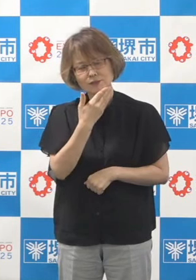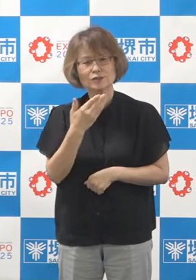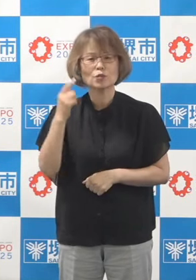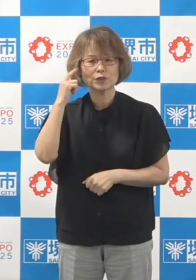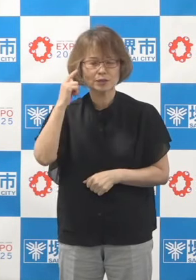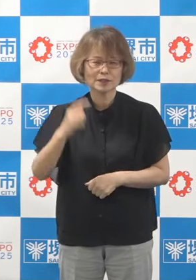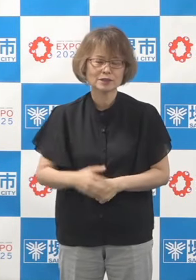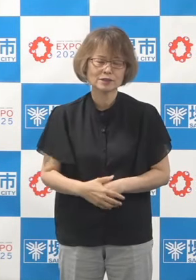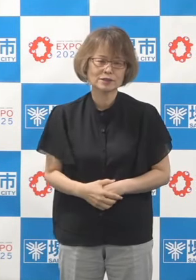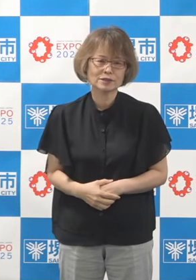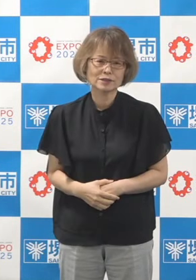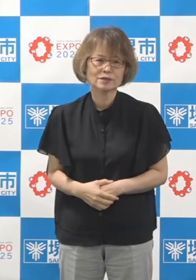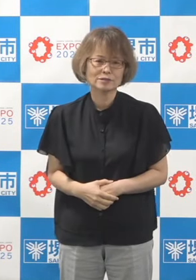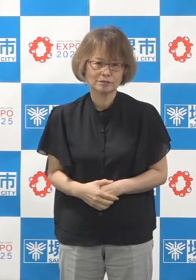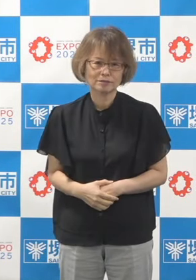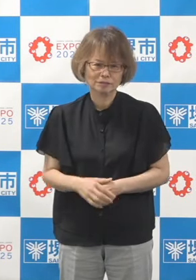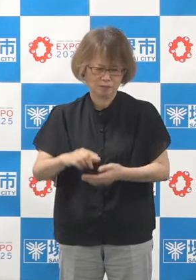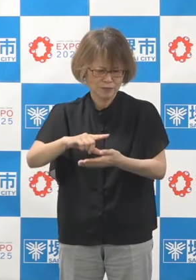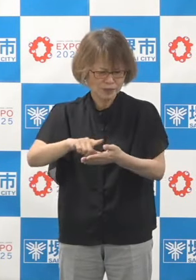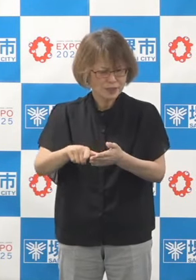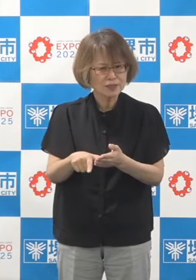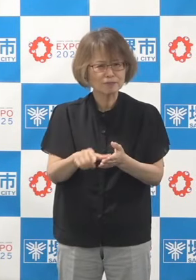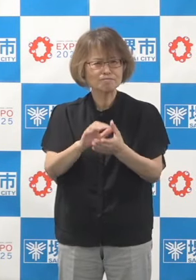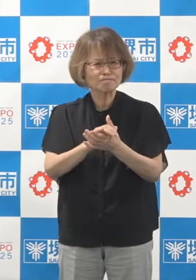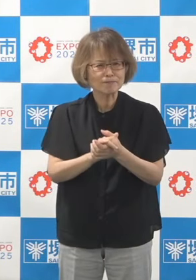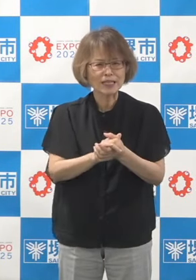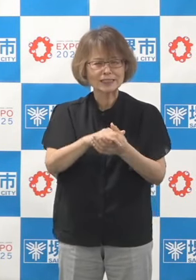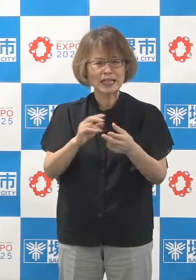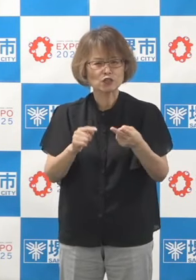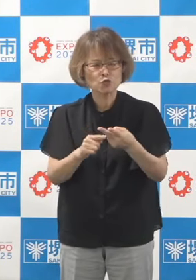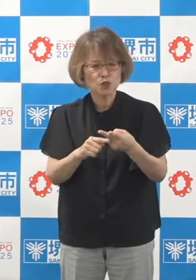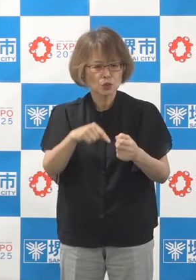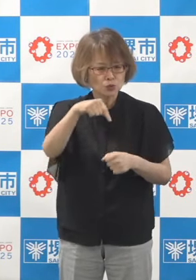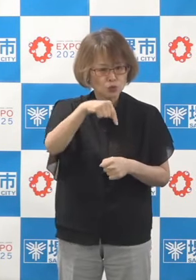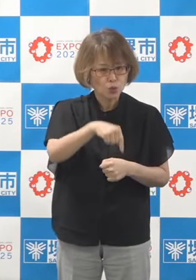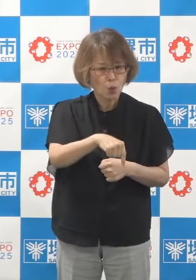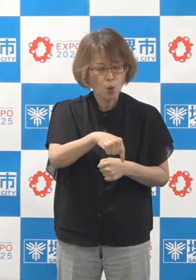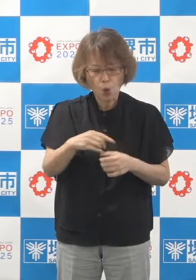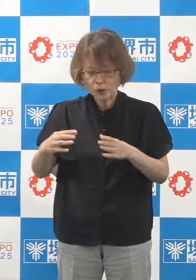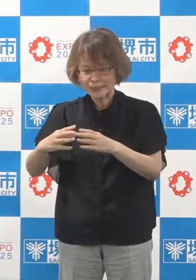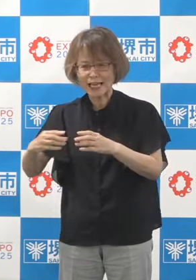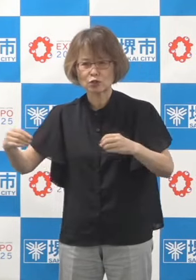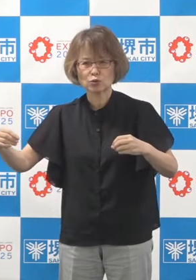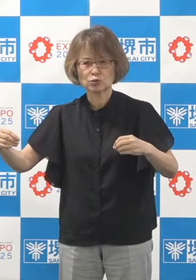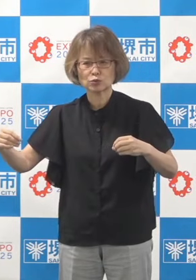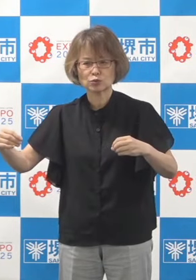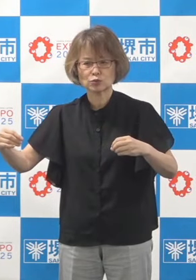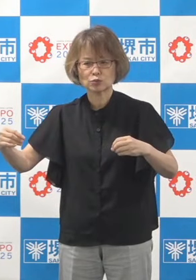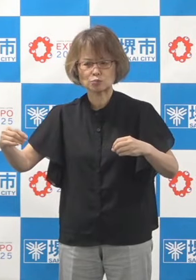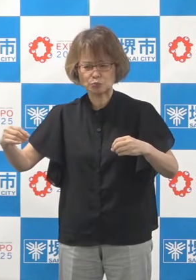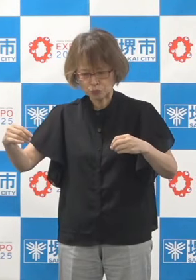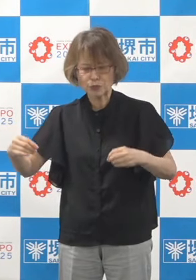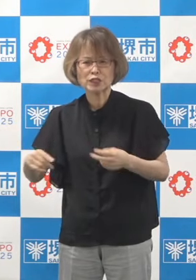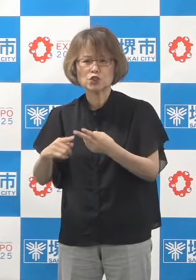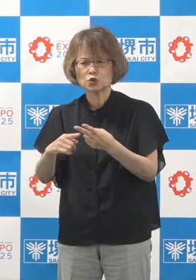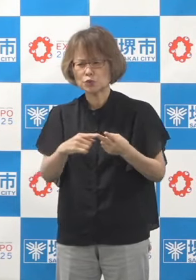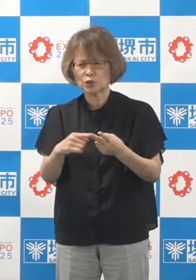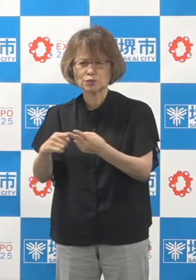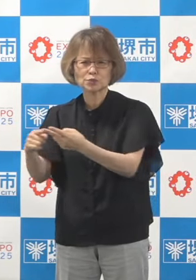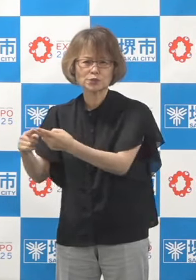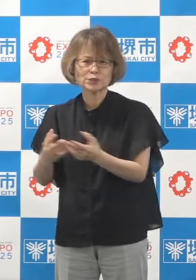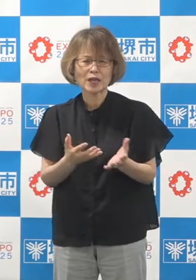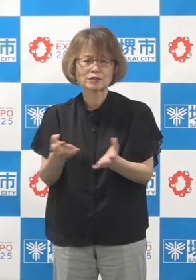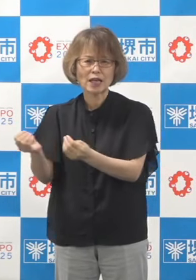思っておりますし、地域に根ざした郵便局である一方、日本全国に郵便局がございますので、連携をしながらぜ